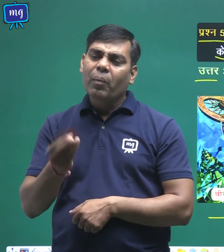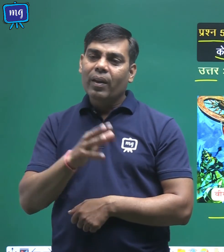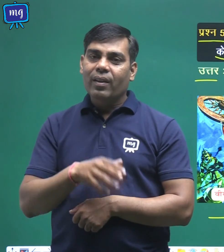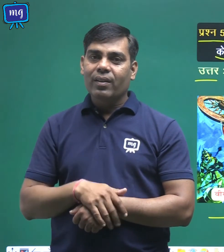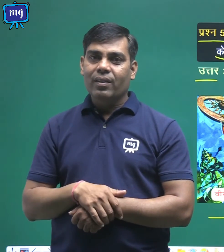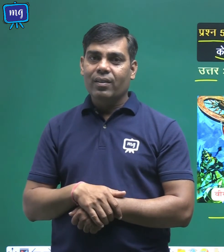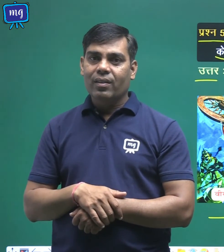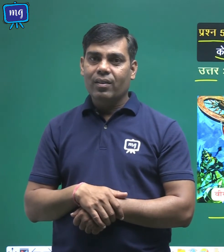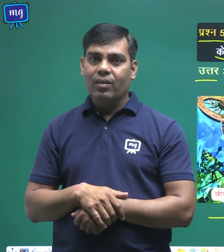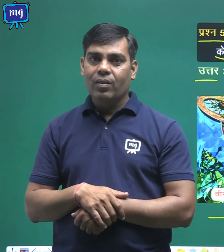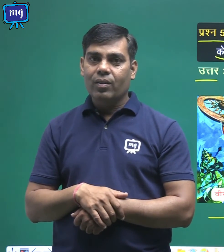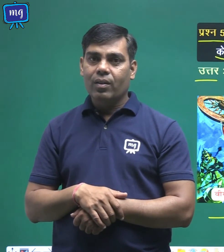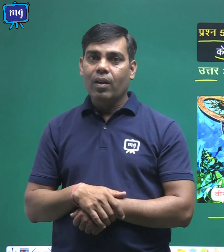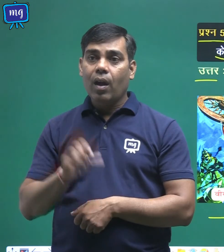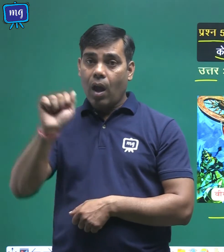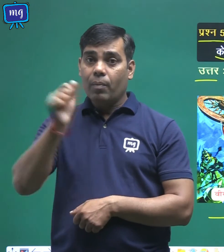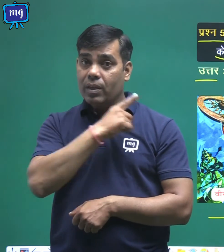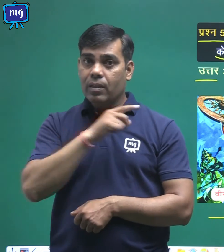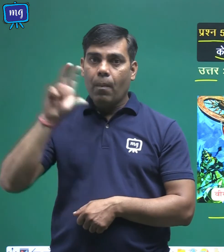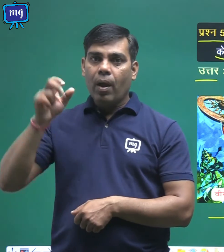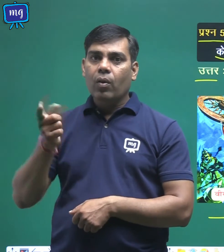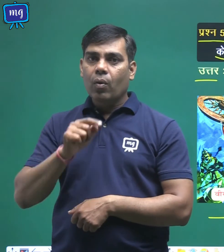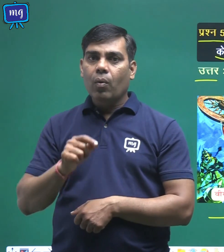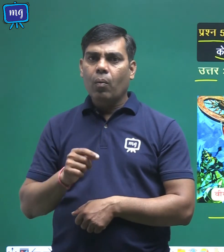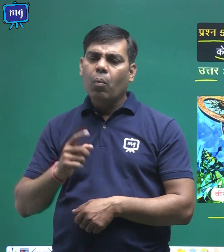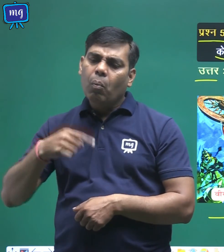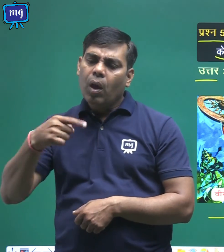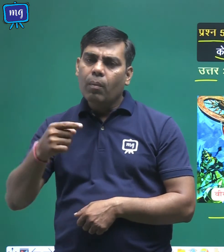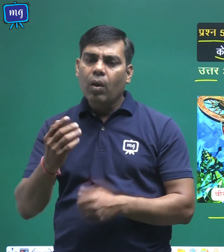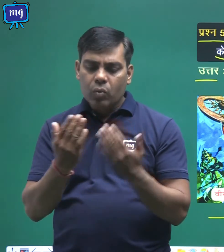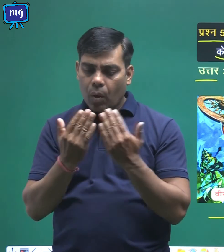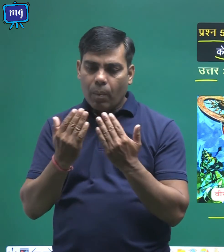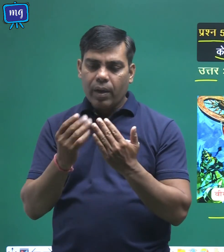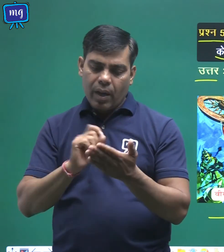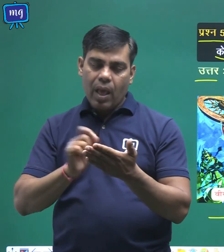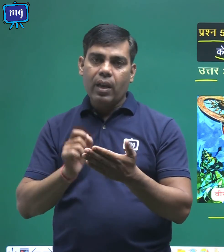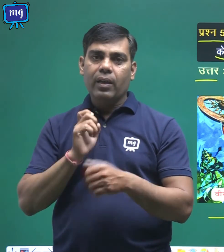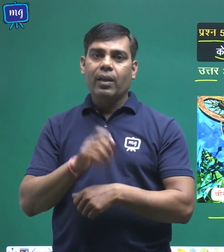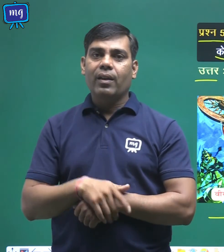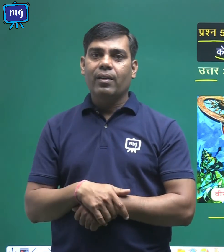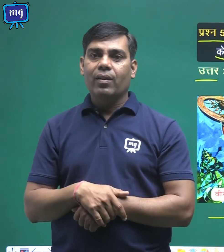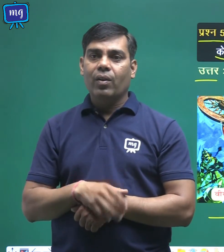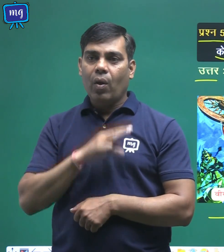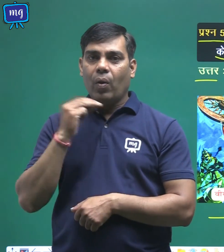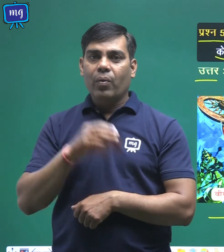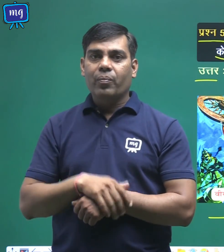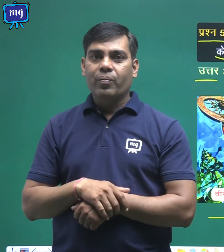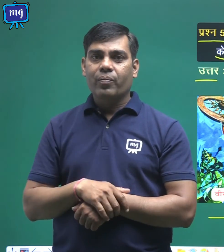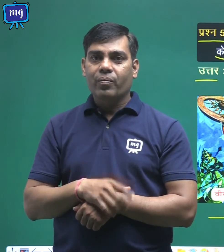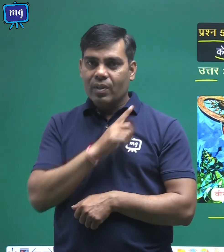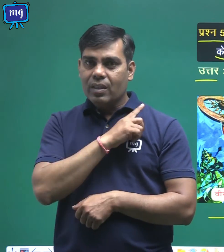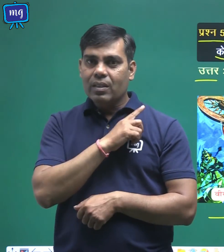भी आप इस पाठ को बार बार पढ़ें, लिखें और